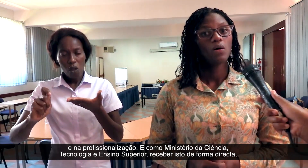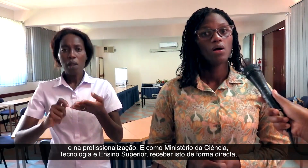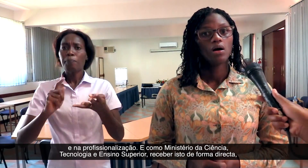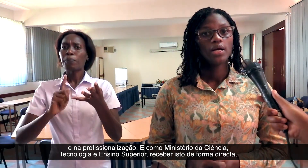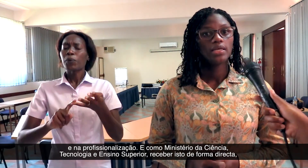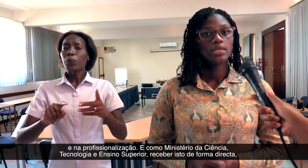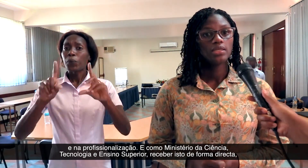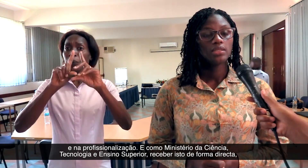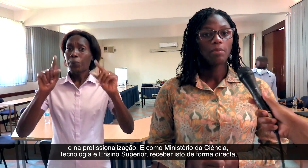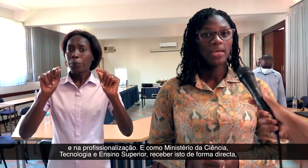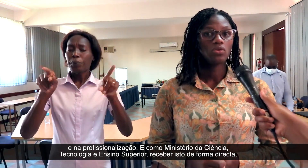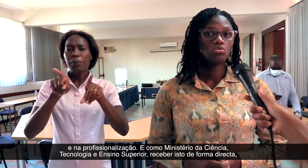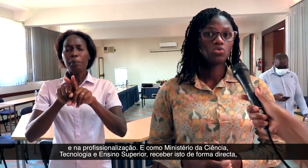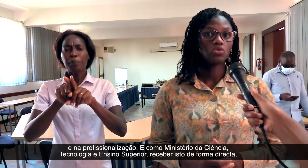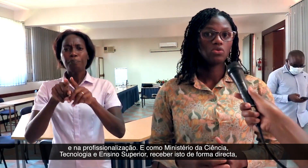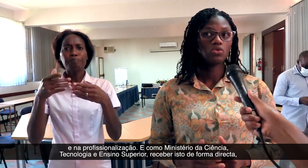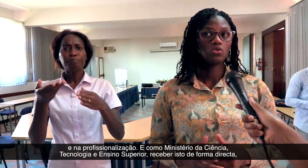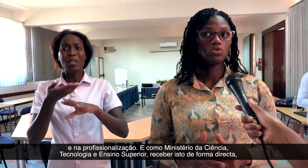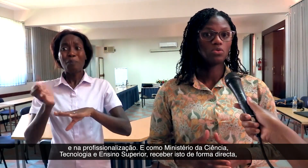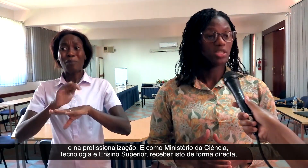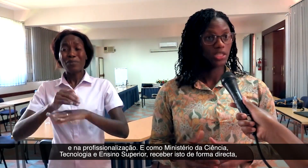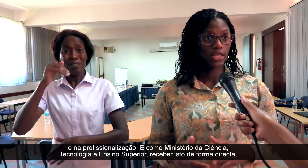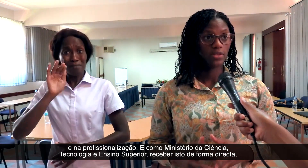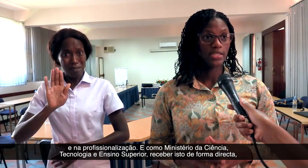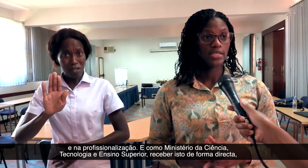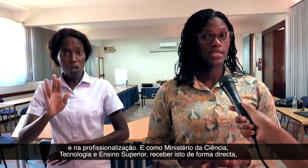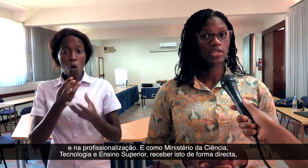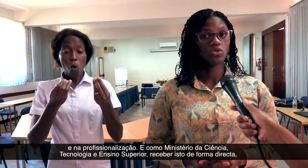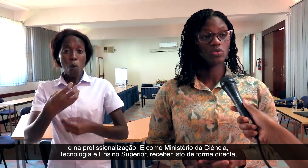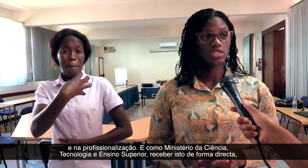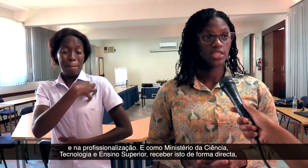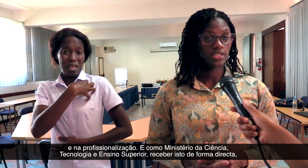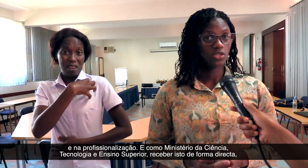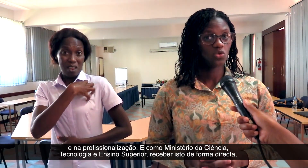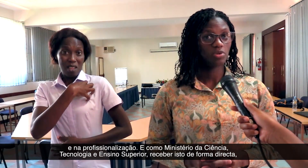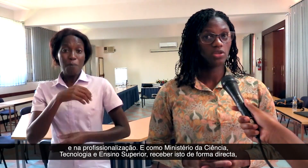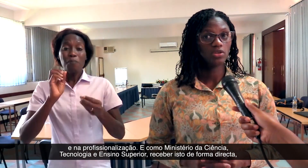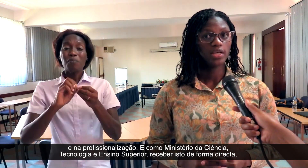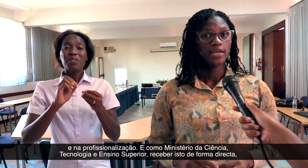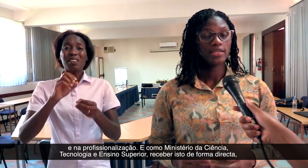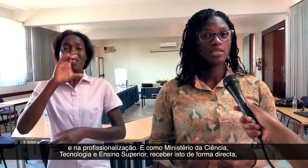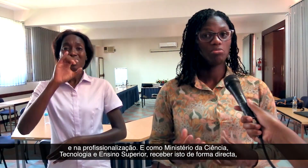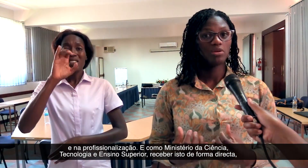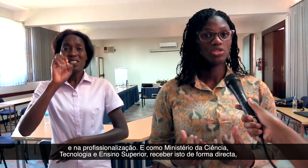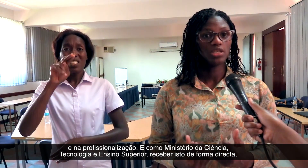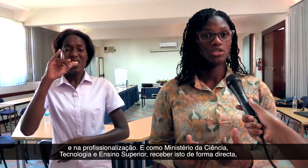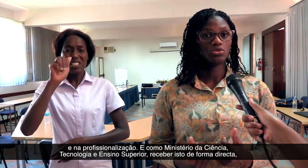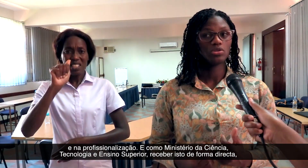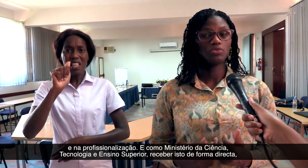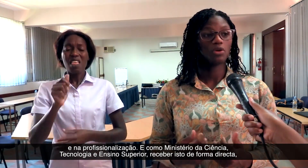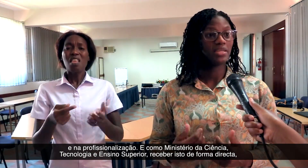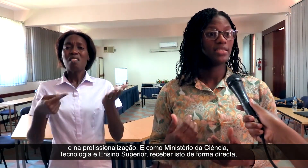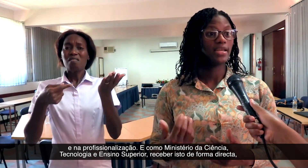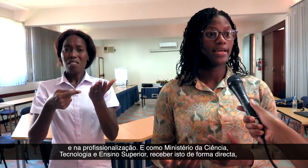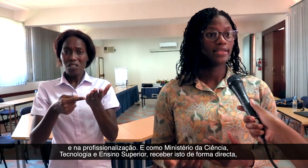profissionalização. E também como o Ministério da Ciência e Tecnologia e Ensino Superior, recebermos isto